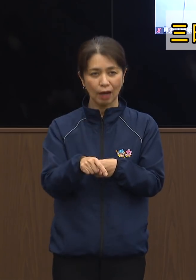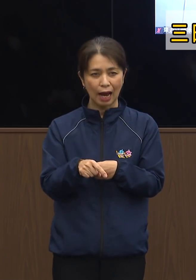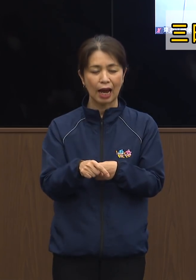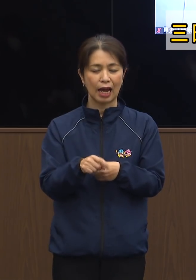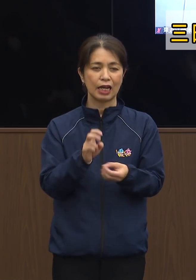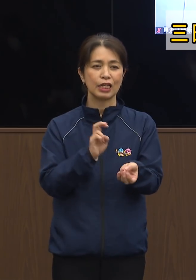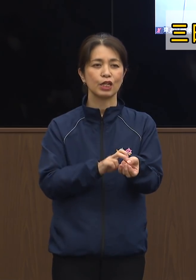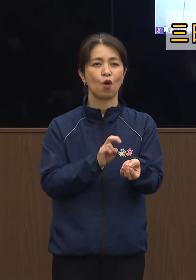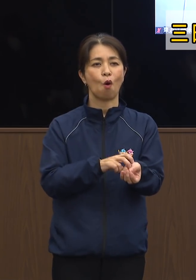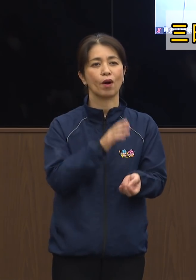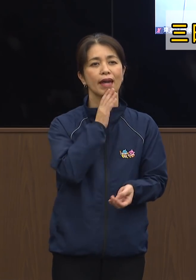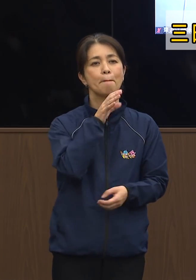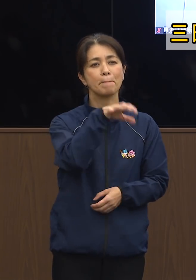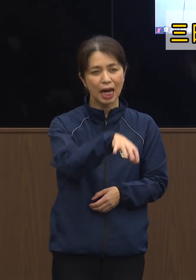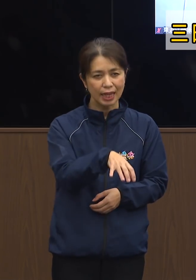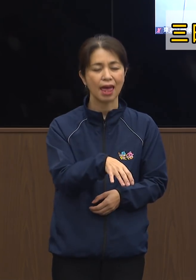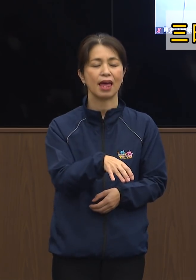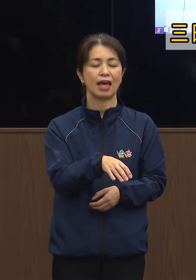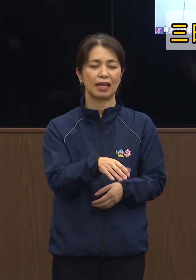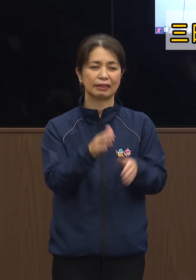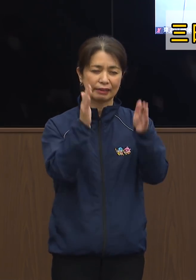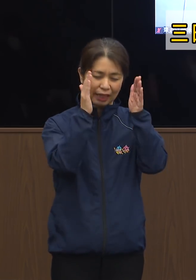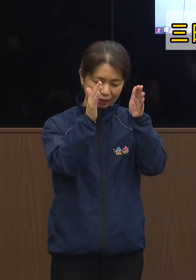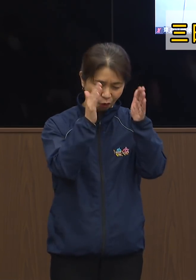場で全力で、